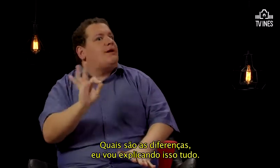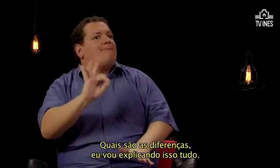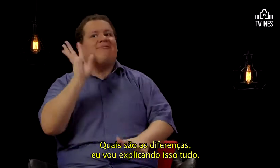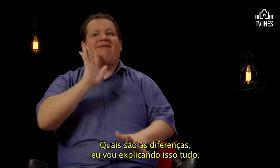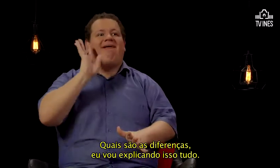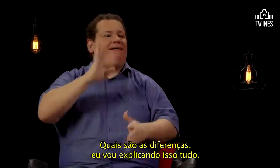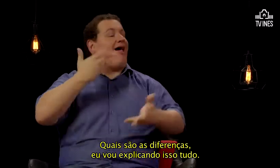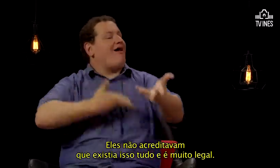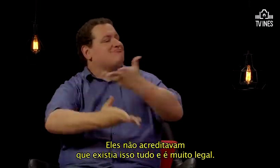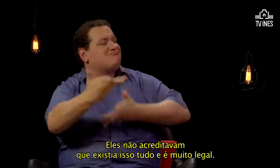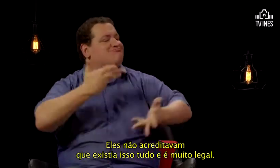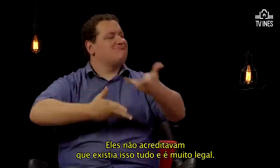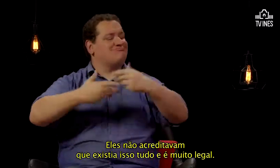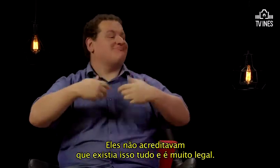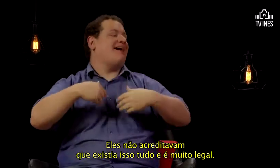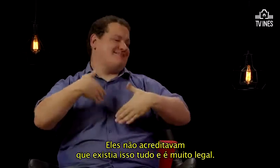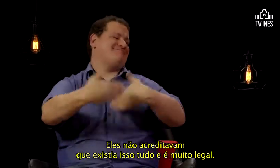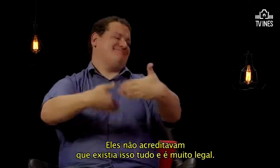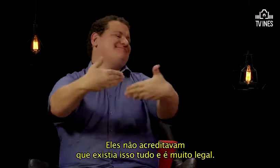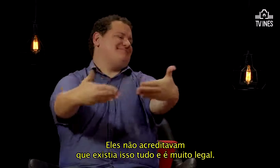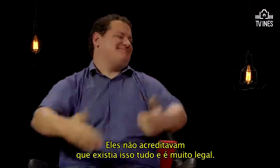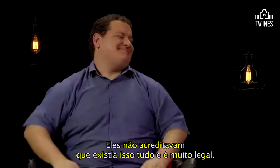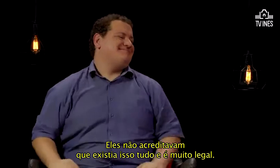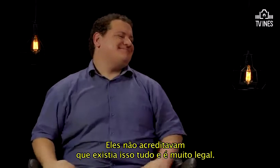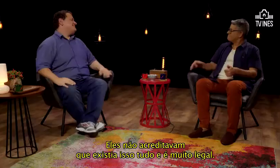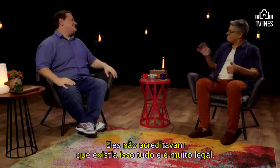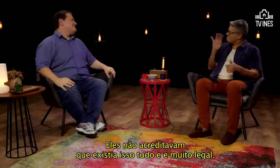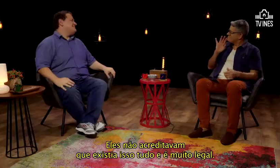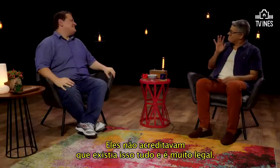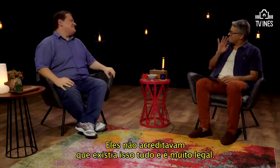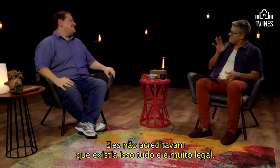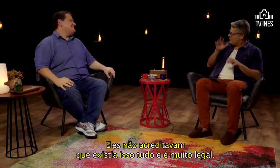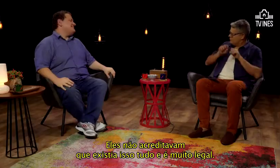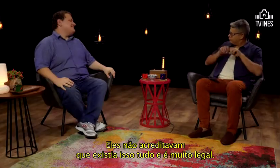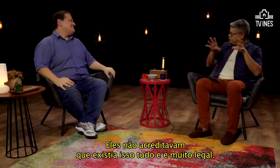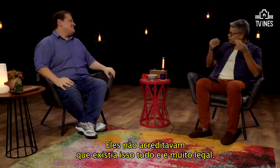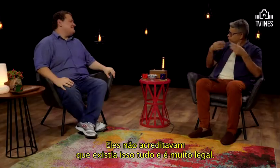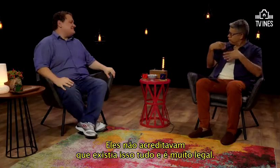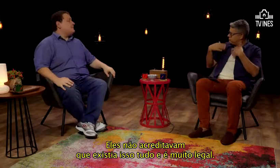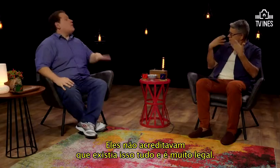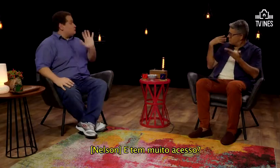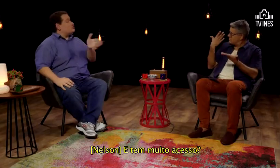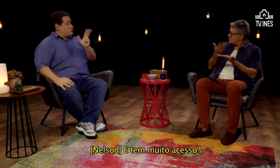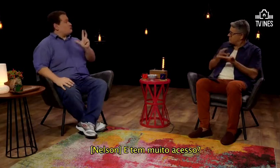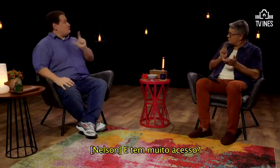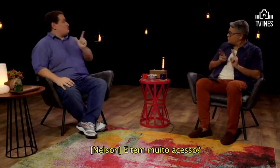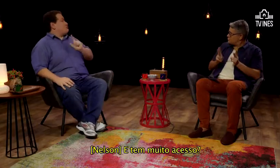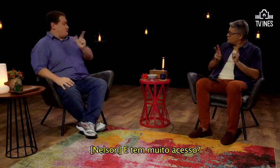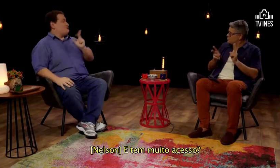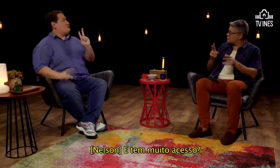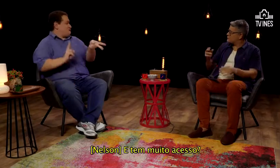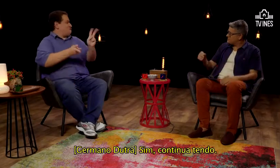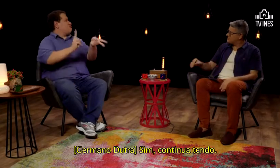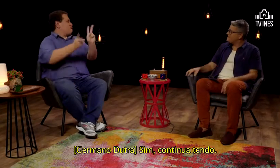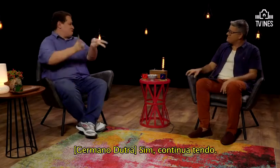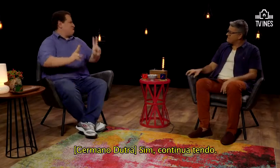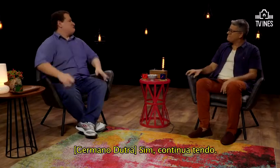tudo. Eles não acreditavam que existisse isso tudo, e é muito legal. E tem muito acesso? Sim, continua